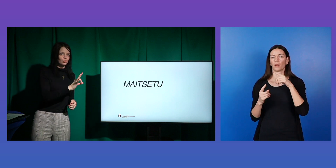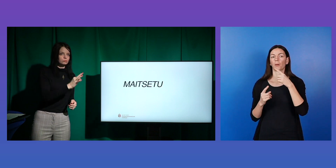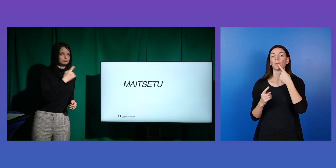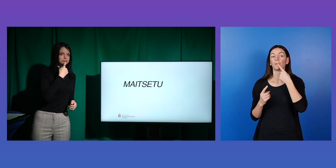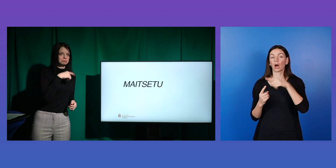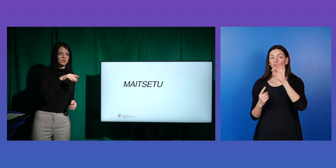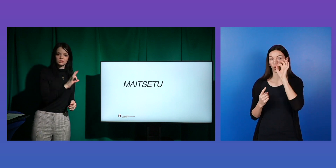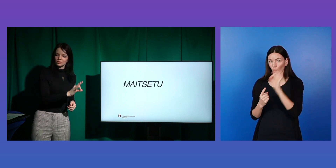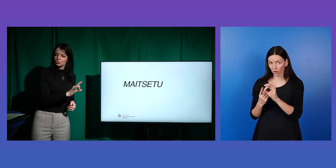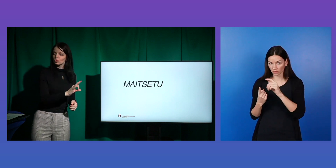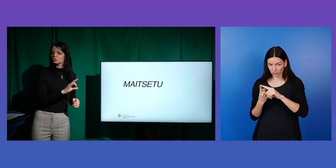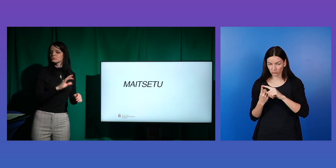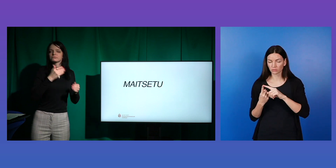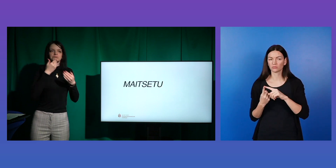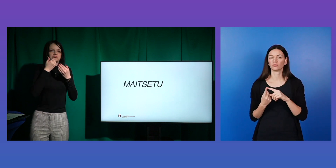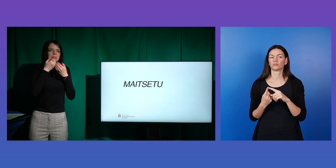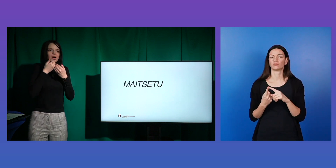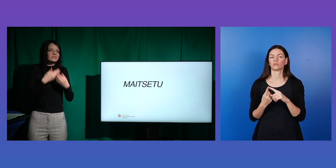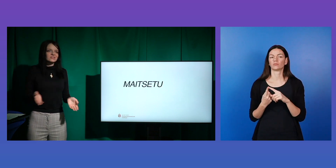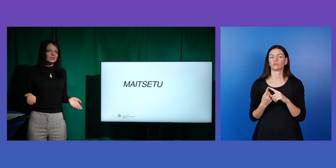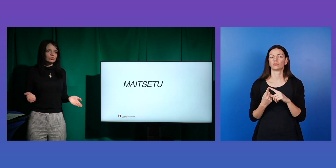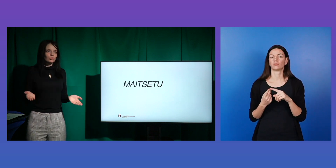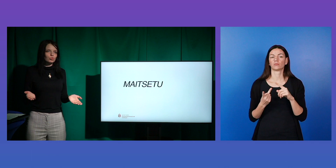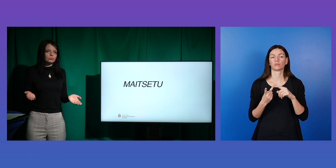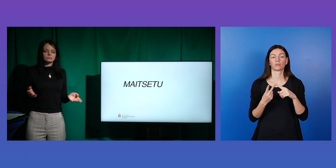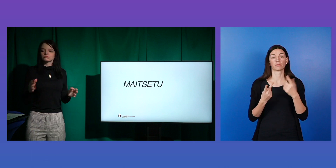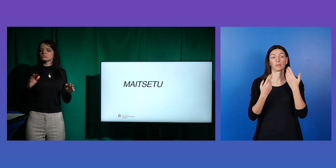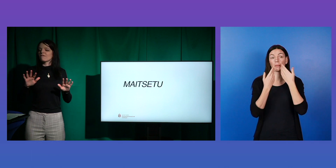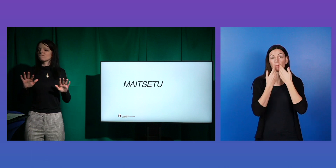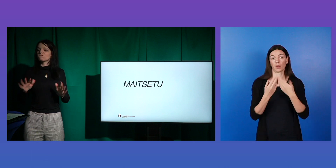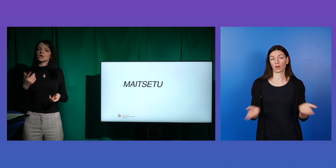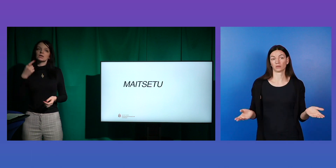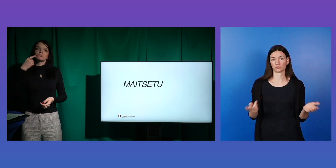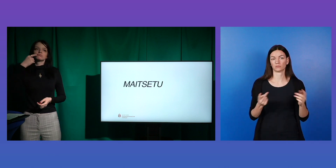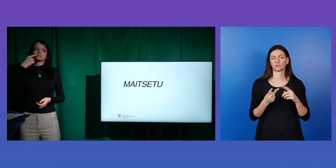Kasutati sellist viipemärki või